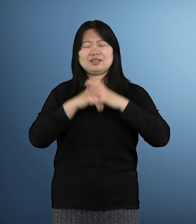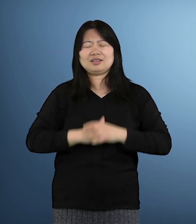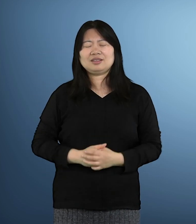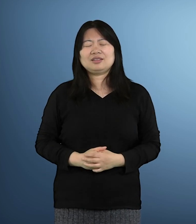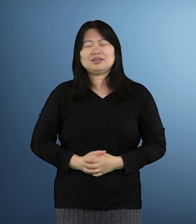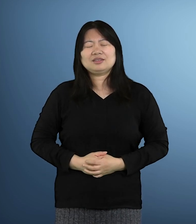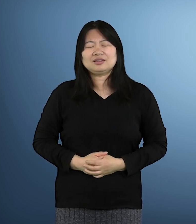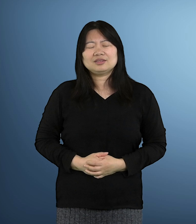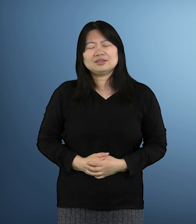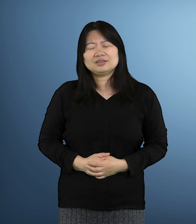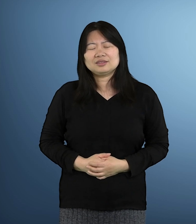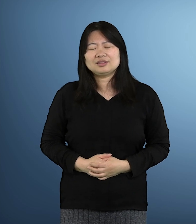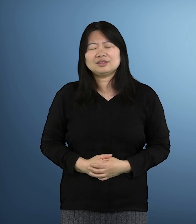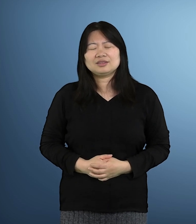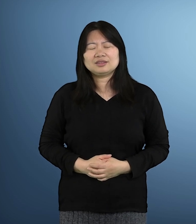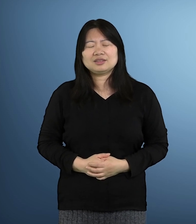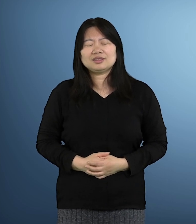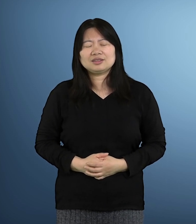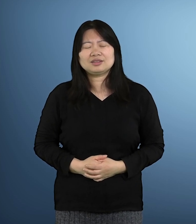드립니다.